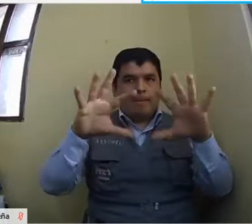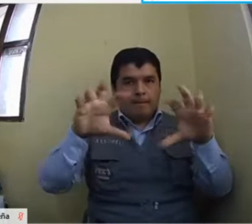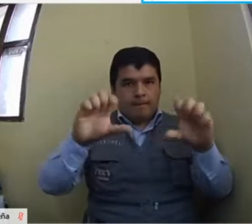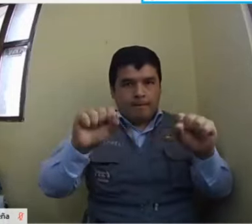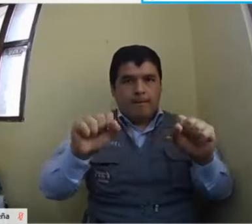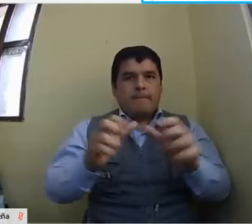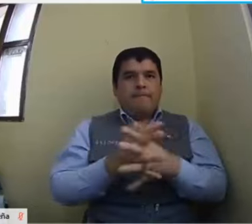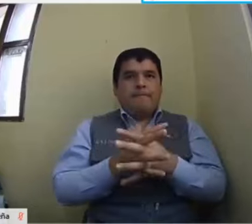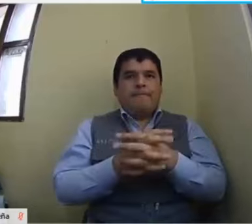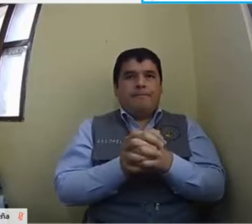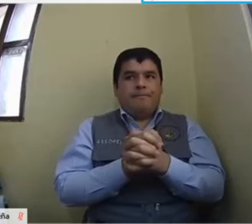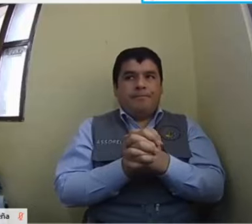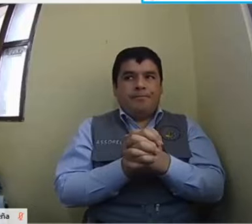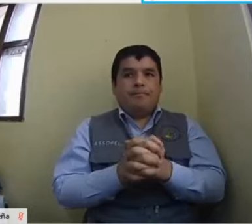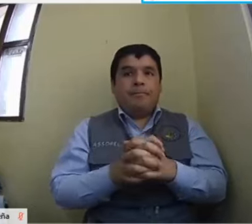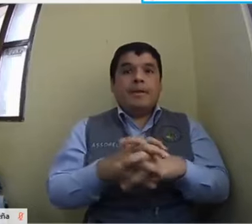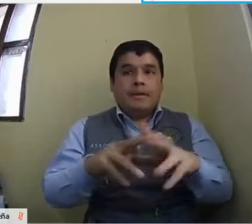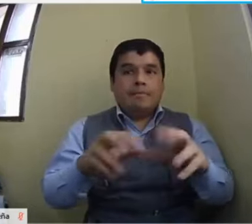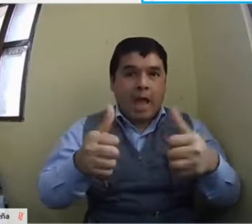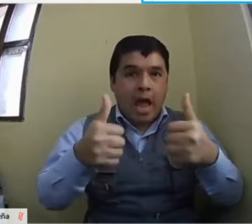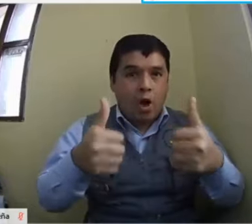tal igual como lo viene realizando Ronald en el video.